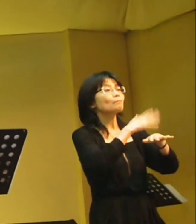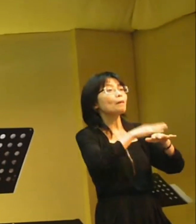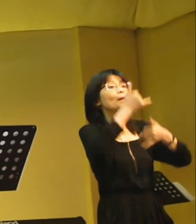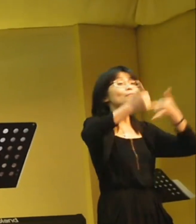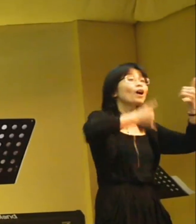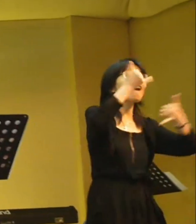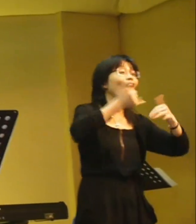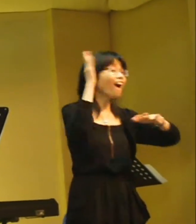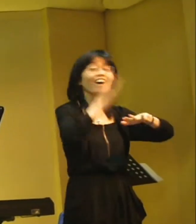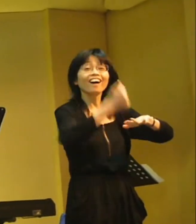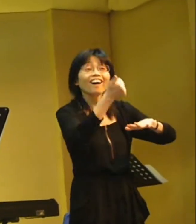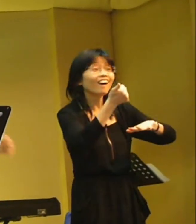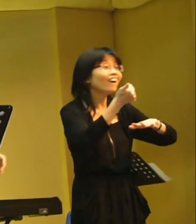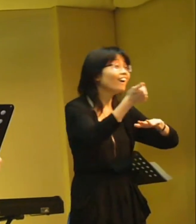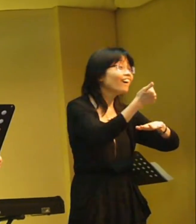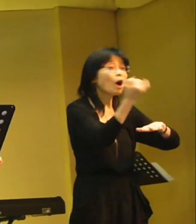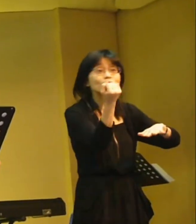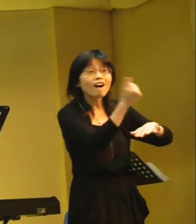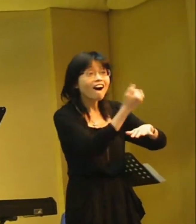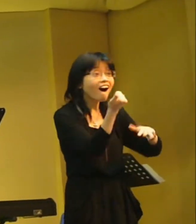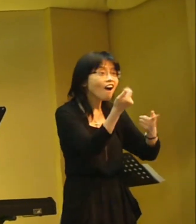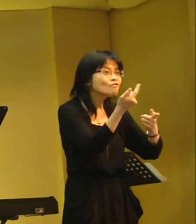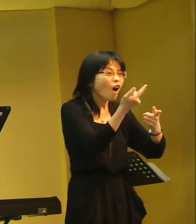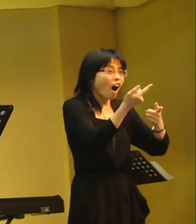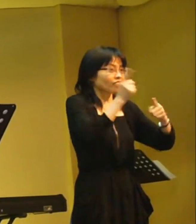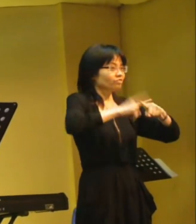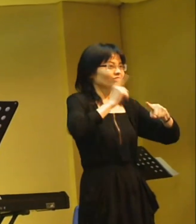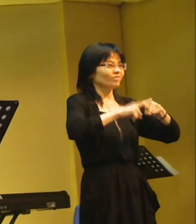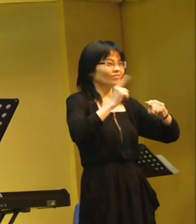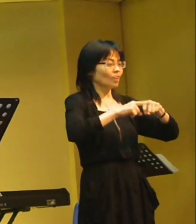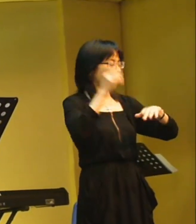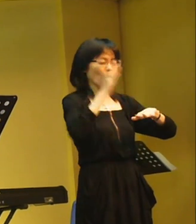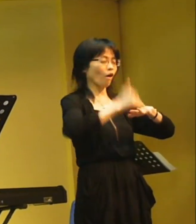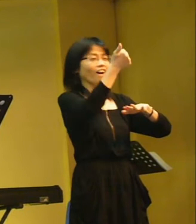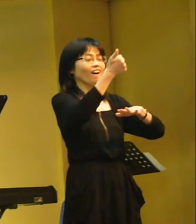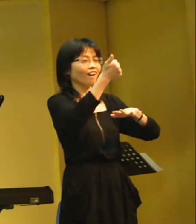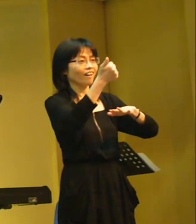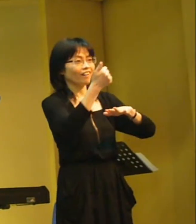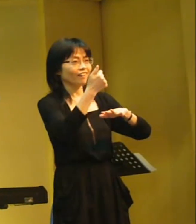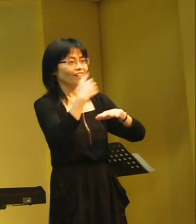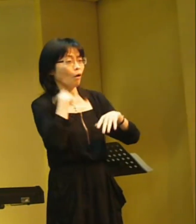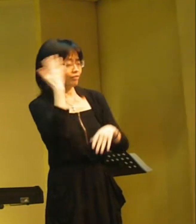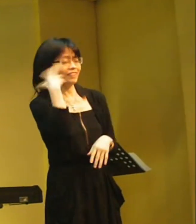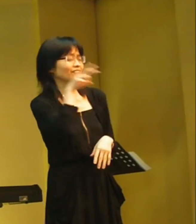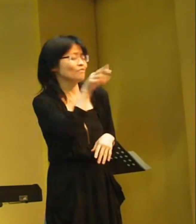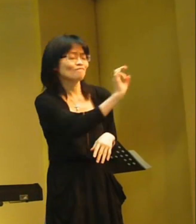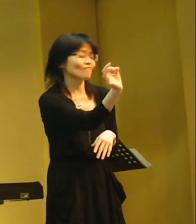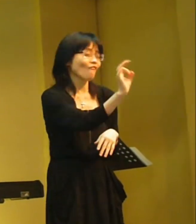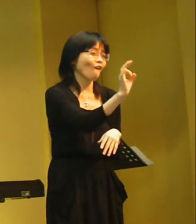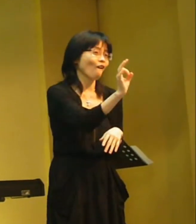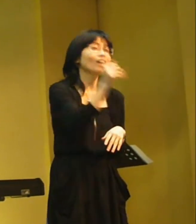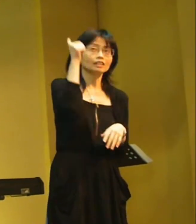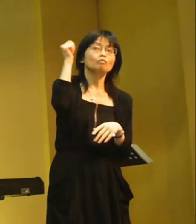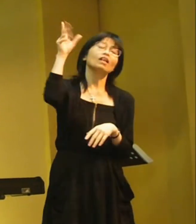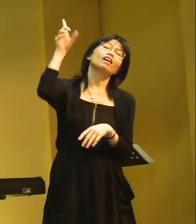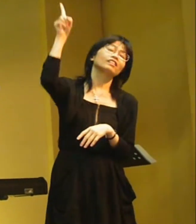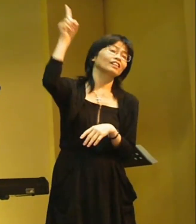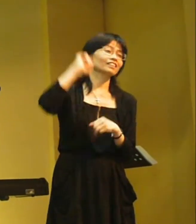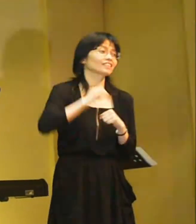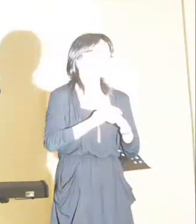啊？出奇嘅精彩啊！我都未見過咁精彩嘅節目，真係好感謝曬。咁我嘅回應咧，最